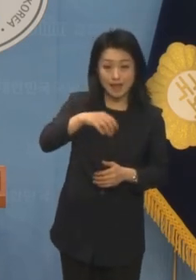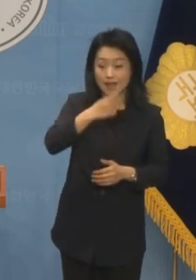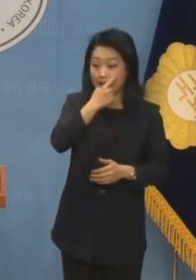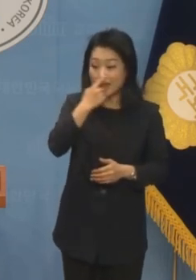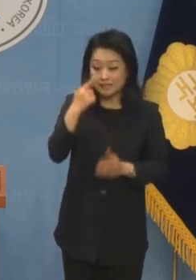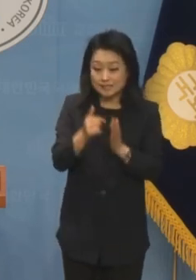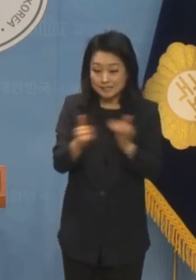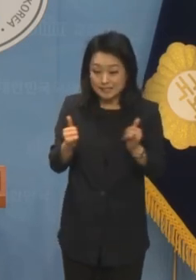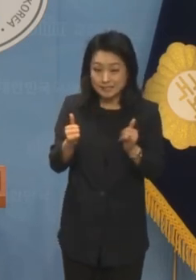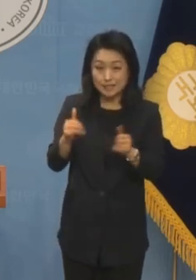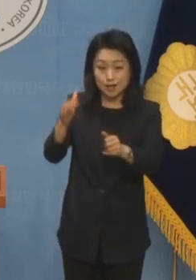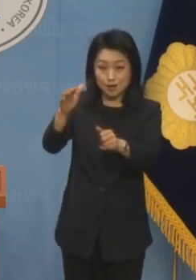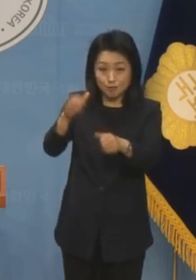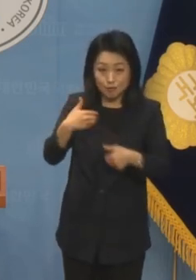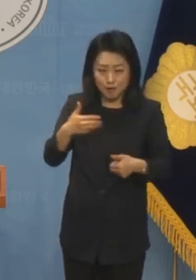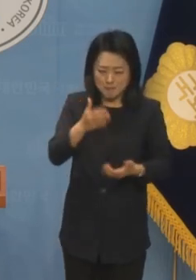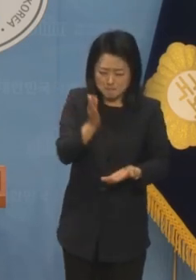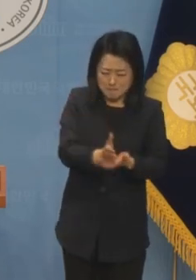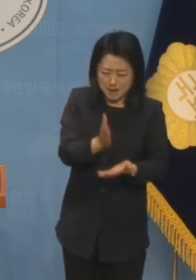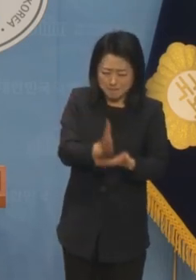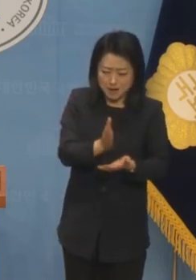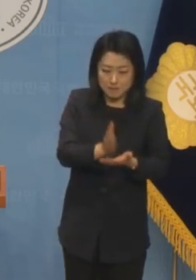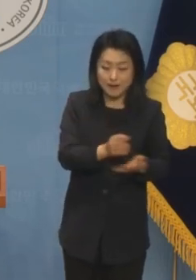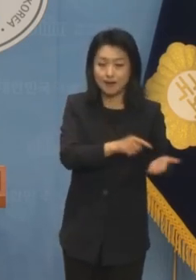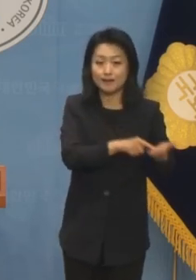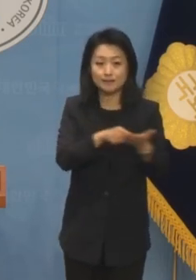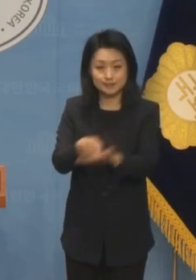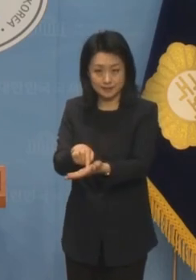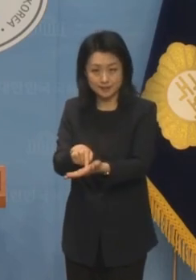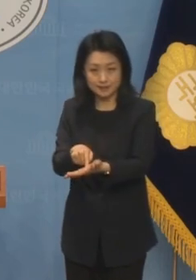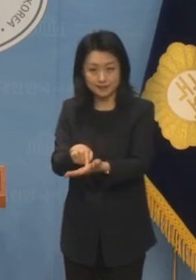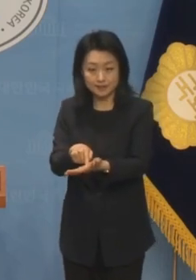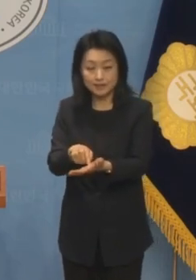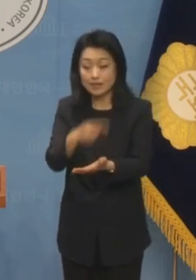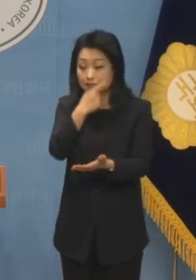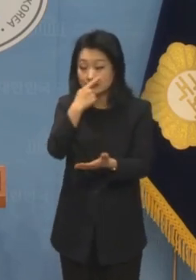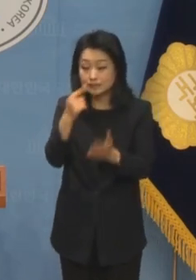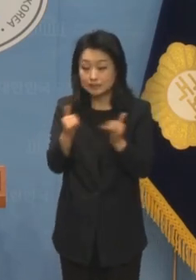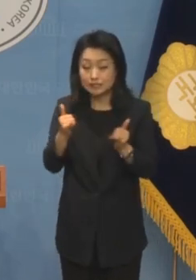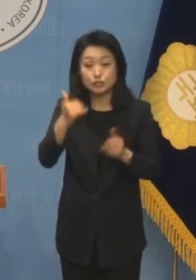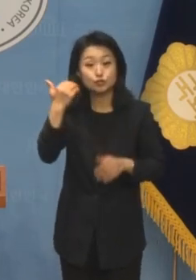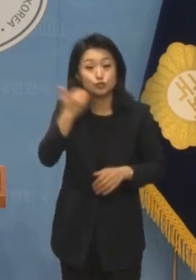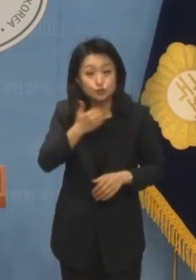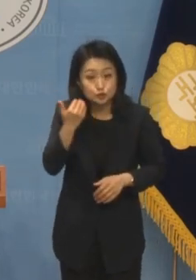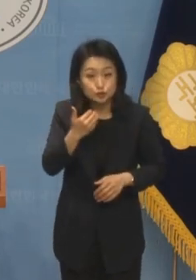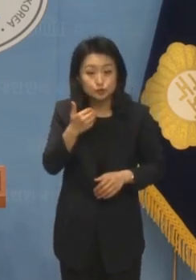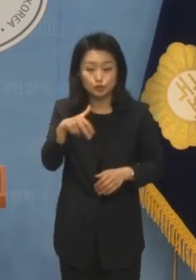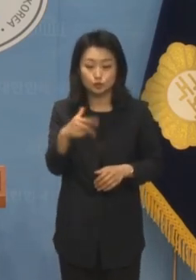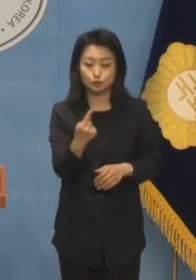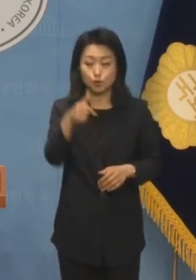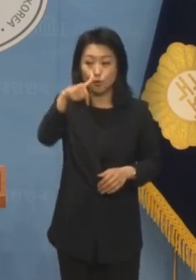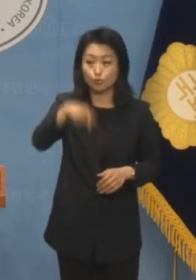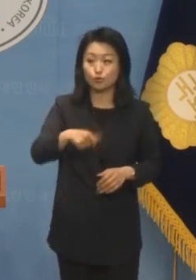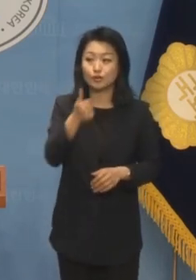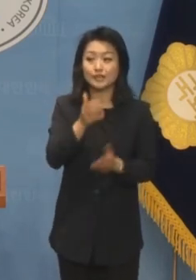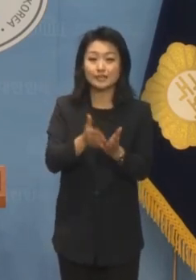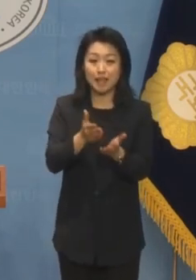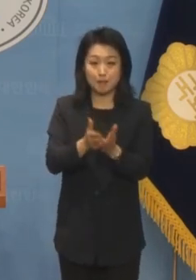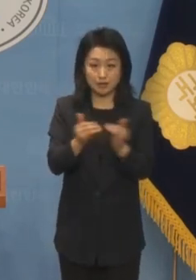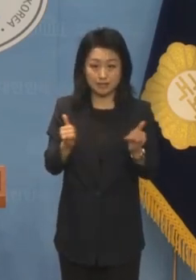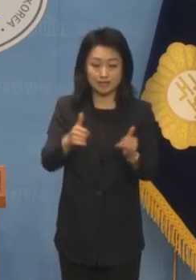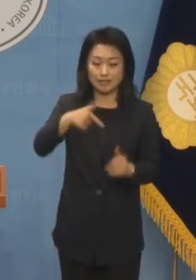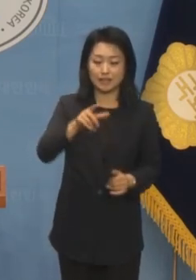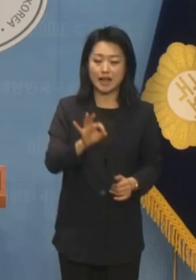신청도 기각해달라고 했다고 합니다. 그 증인은 조국혁신당의 강미정